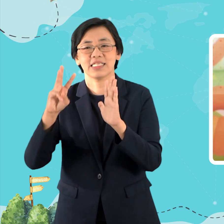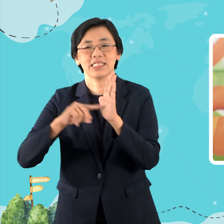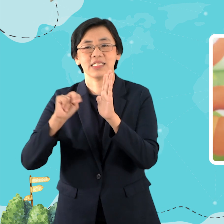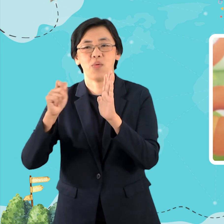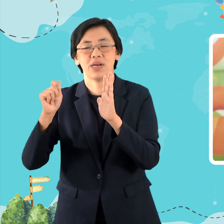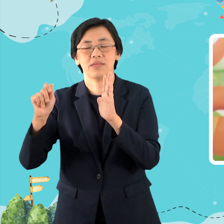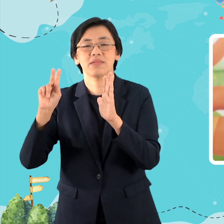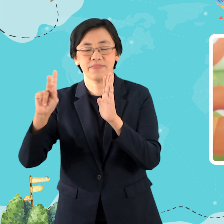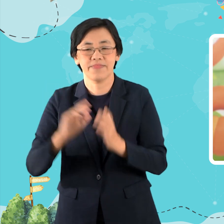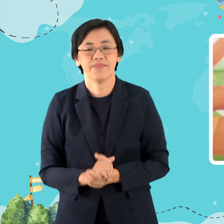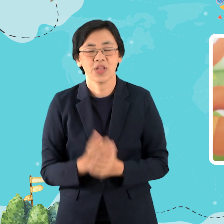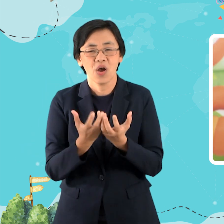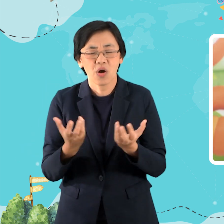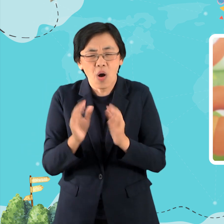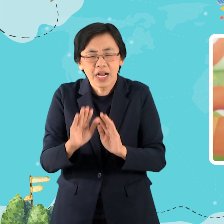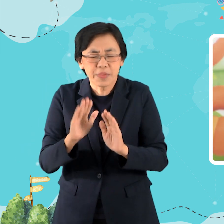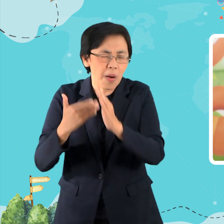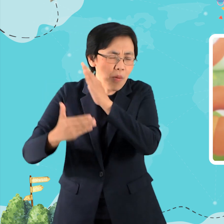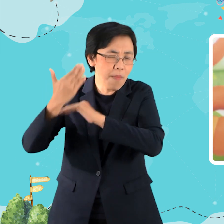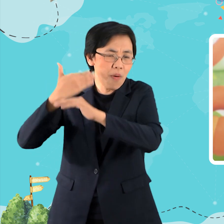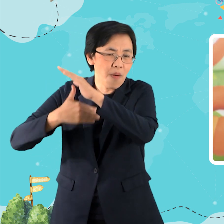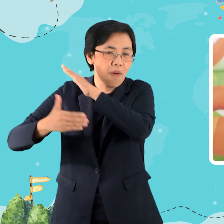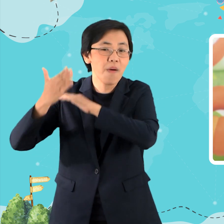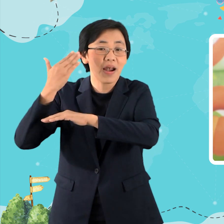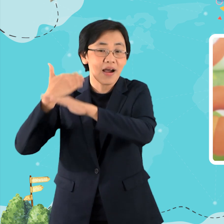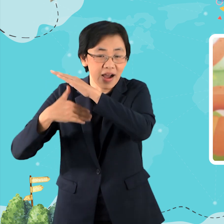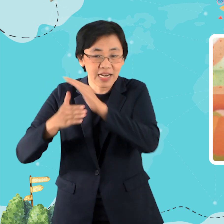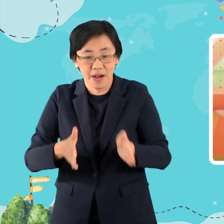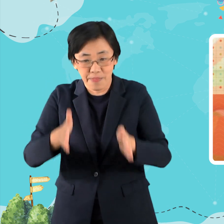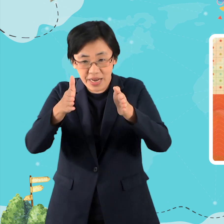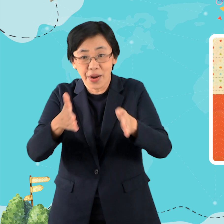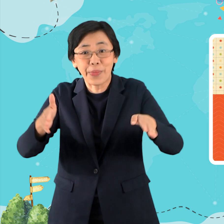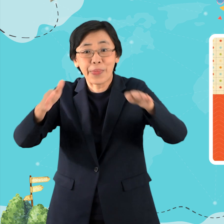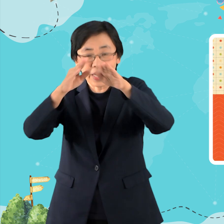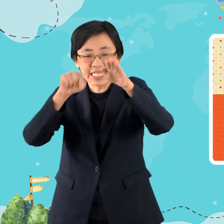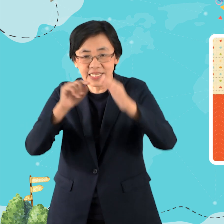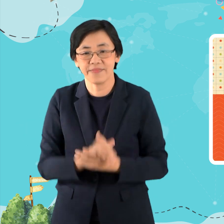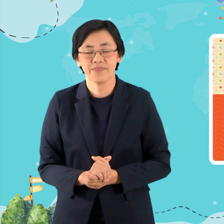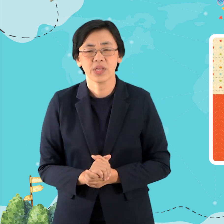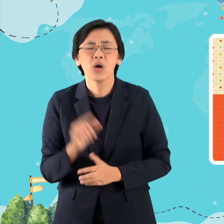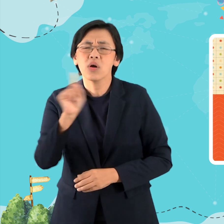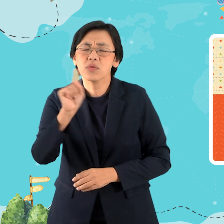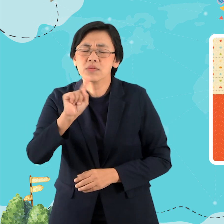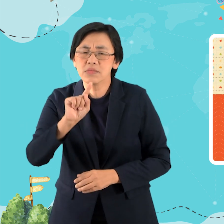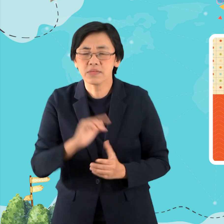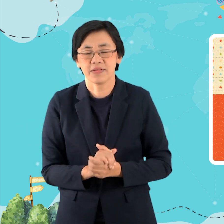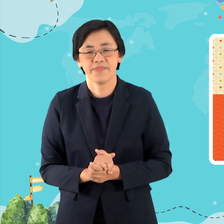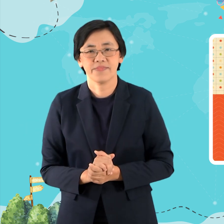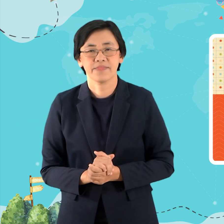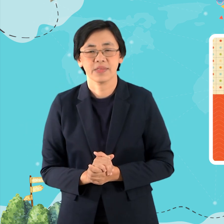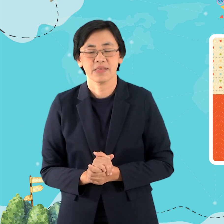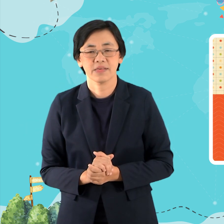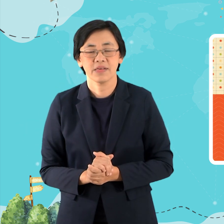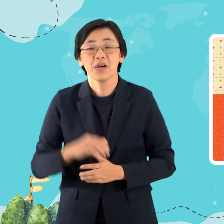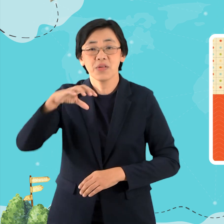พิพิธภัณฑ์โรยอนเรกกาเรียตั้งอยู่ใจกลางกรุงดันดาเสรีเดก